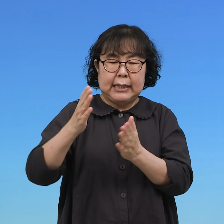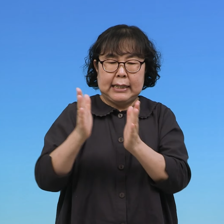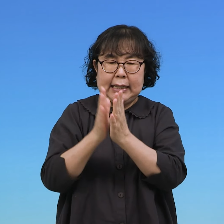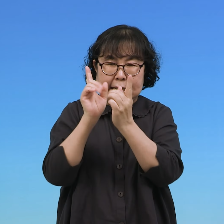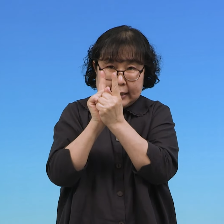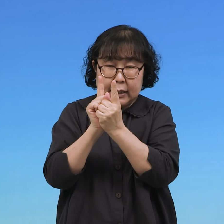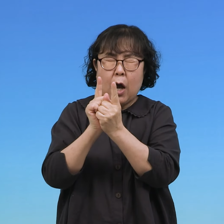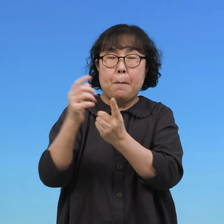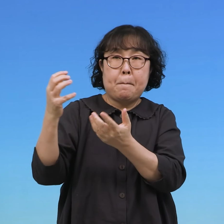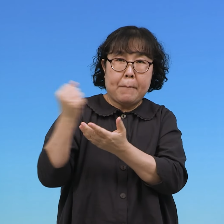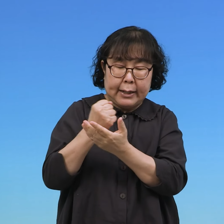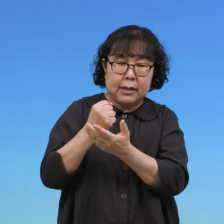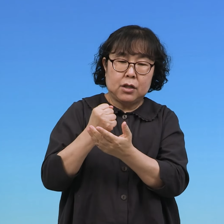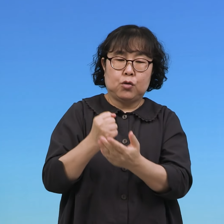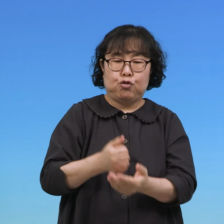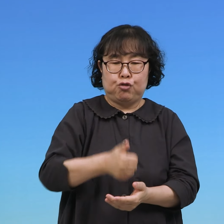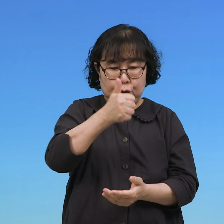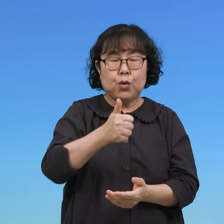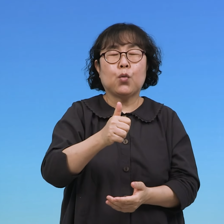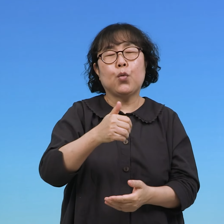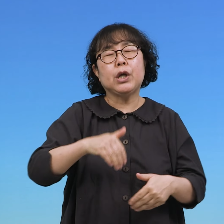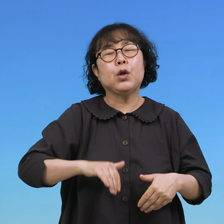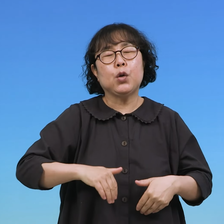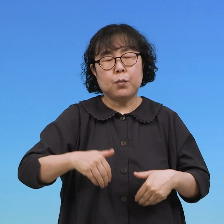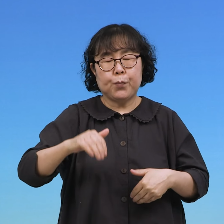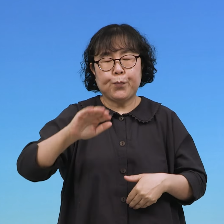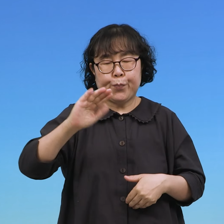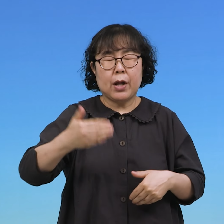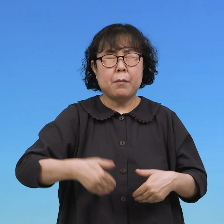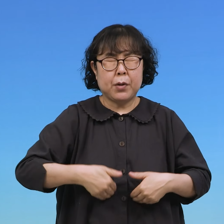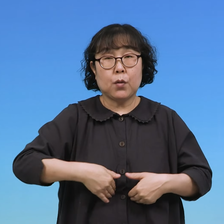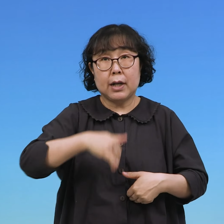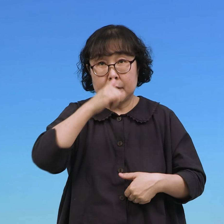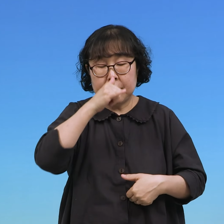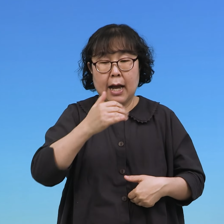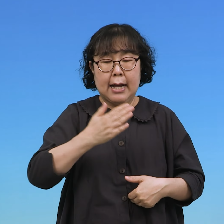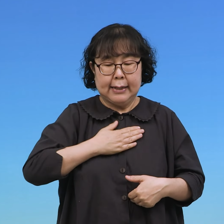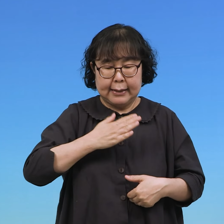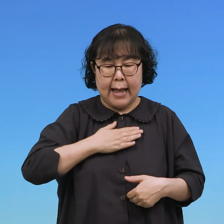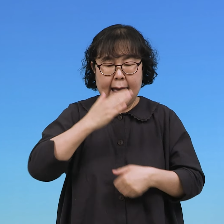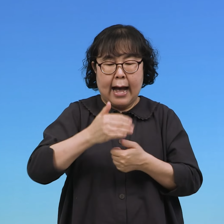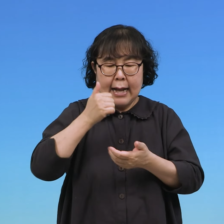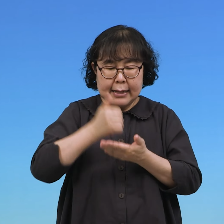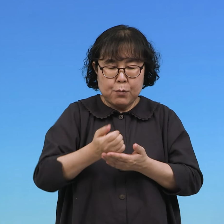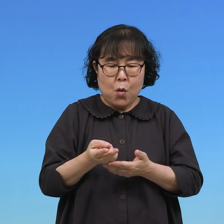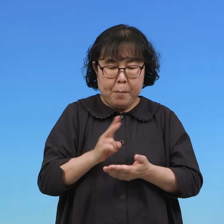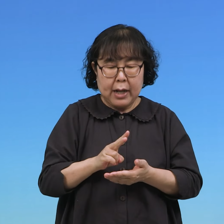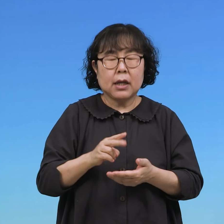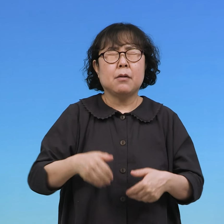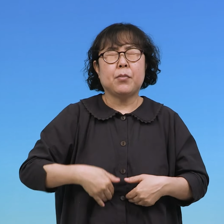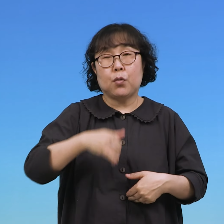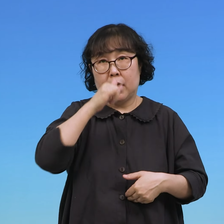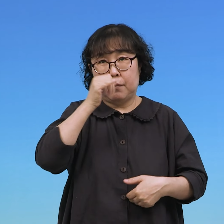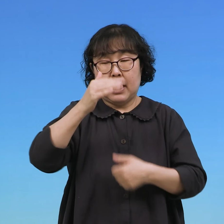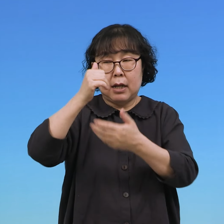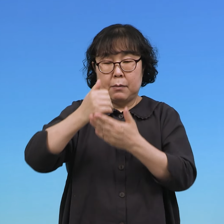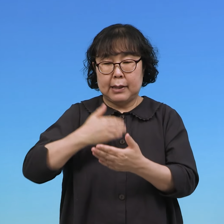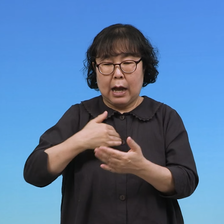아버지의 하나님, 할아버지의 하나님, 내 하나님이시라고 하는 거, 하나님이 나와 언약을 맺으셨다고 하는